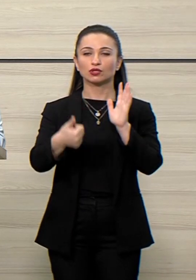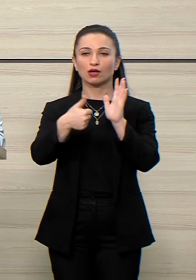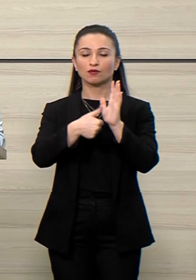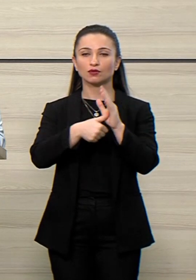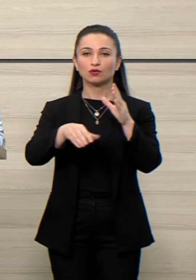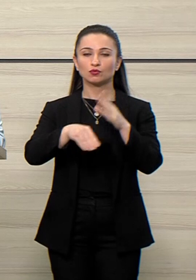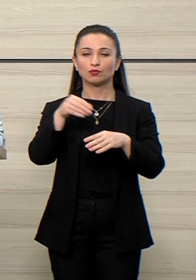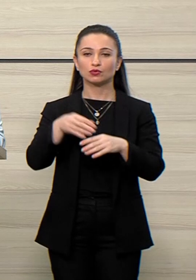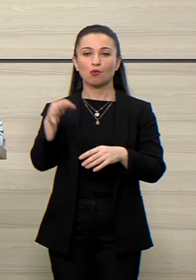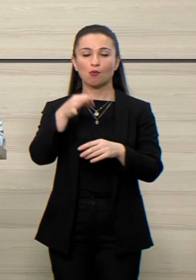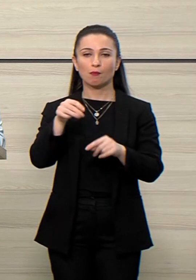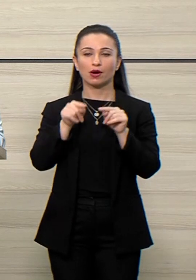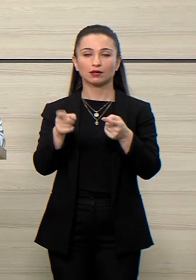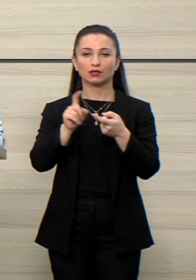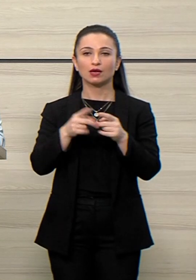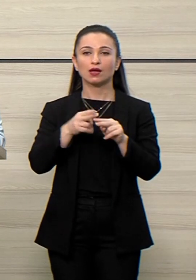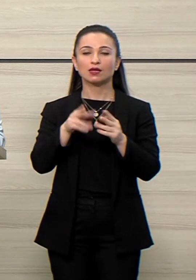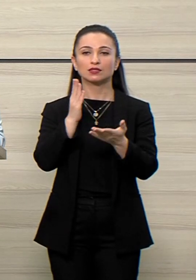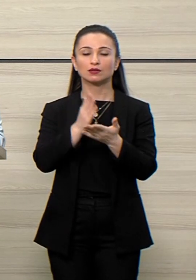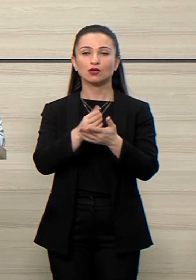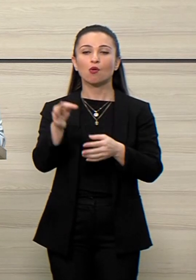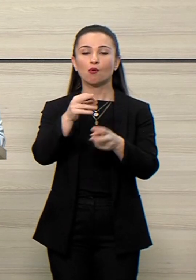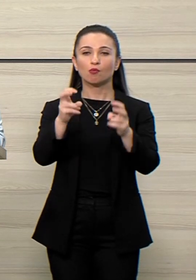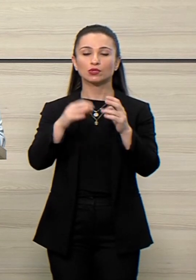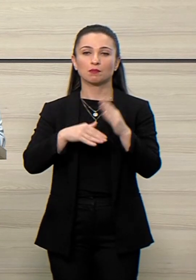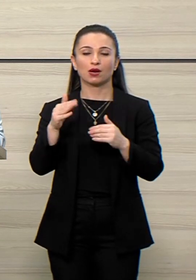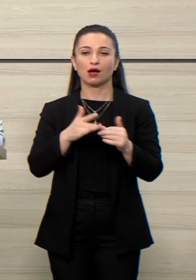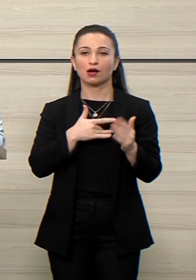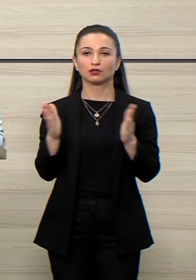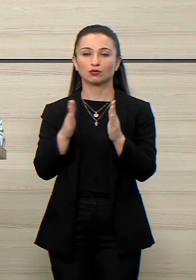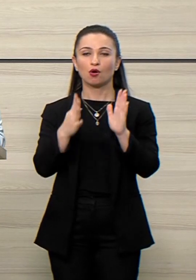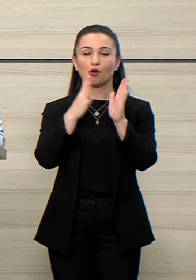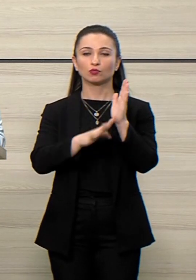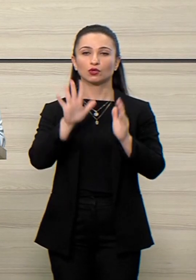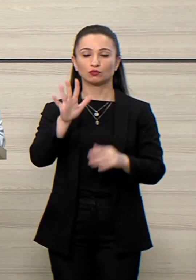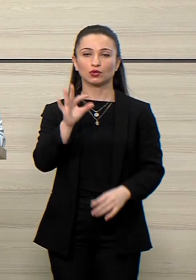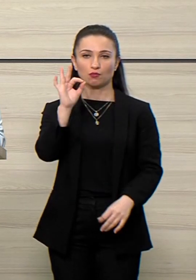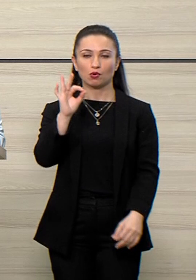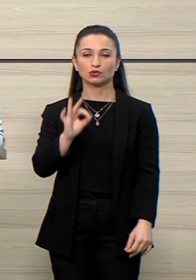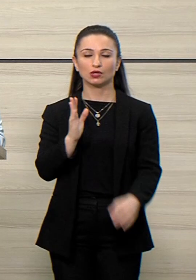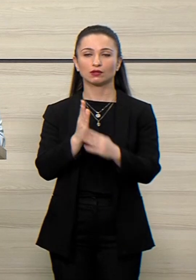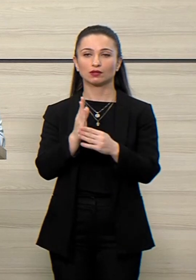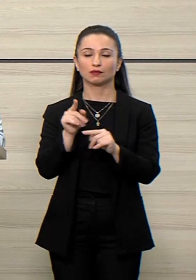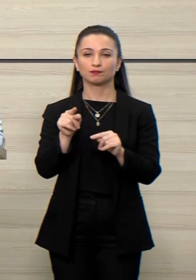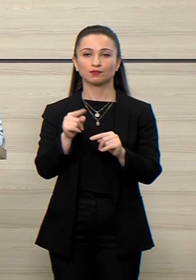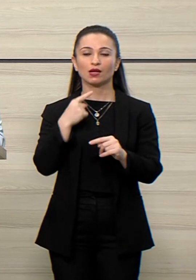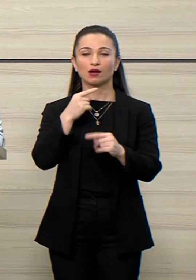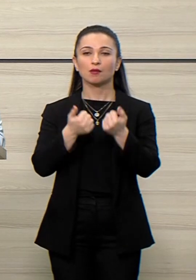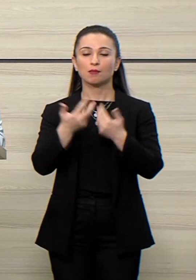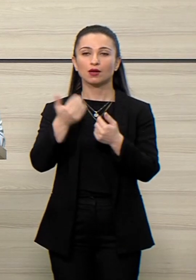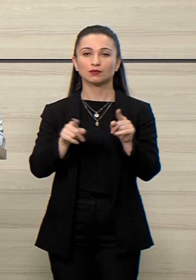3626 საარჩევნო უბნიდან, ანუ ეს არის უბნების პრაქტიკულად 95% და